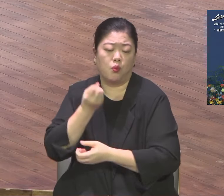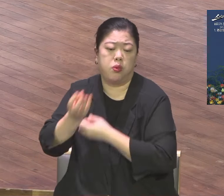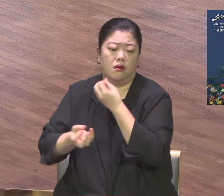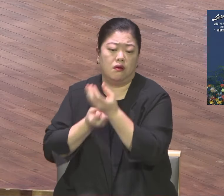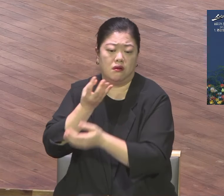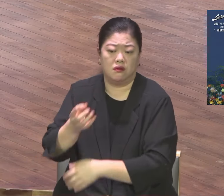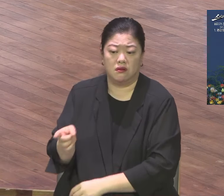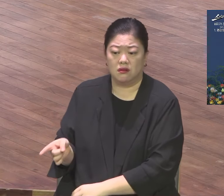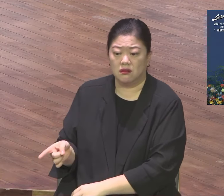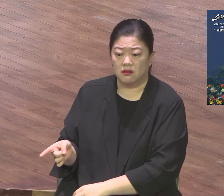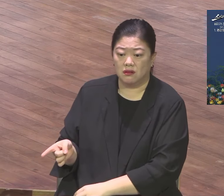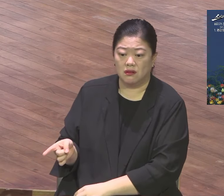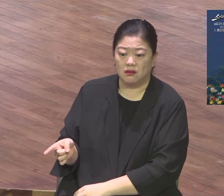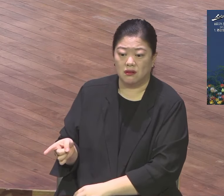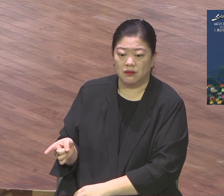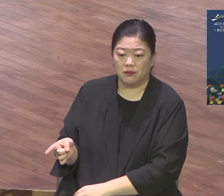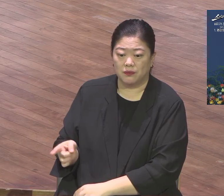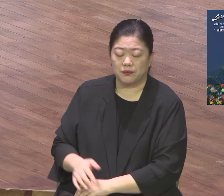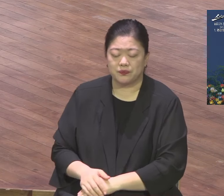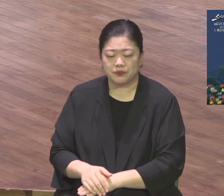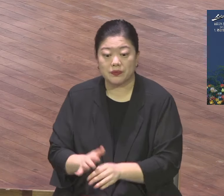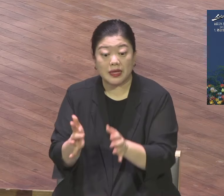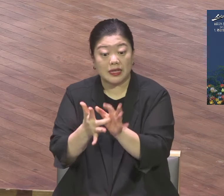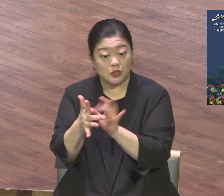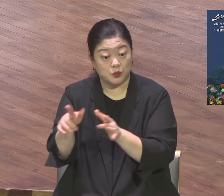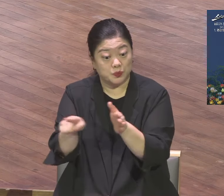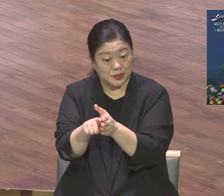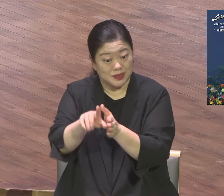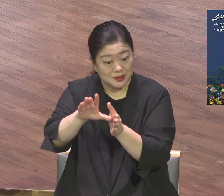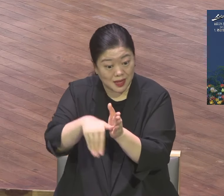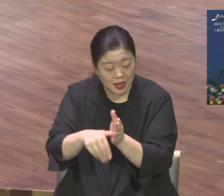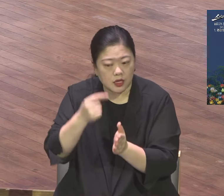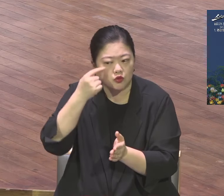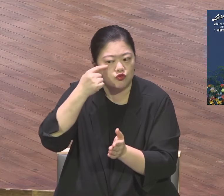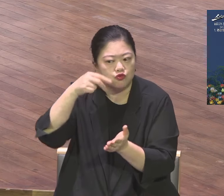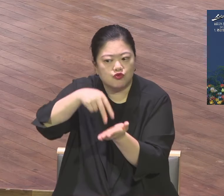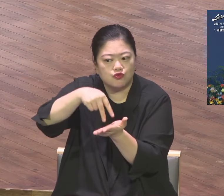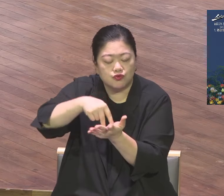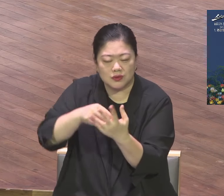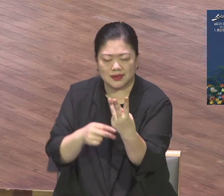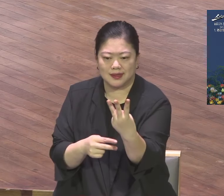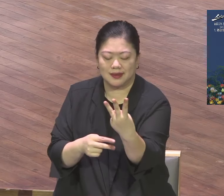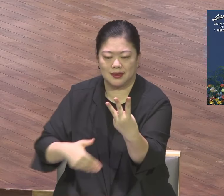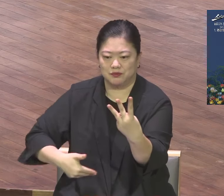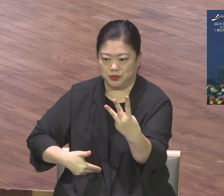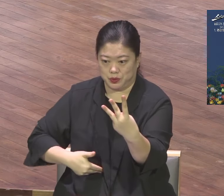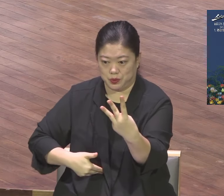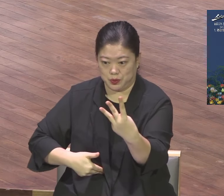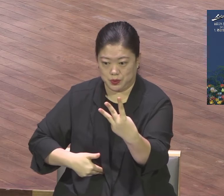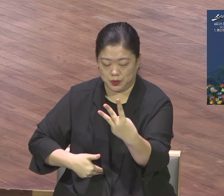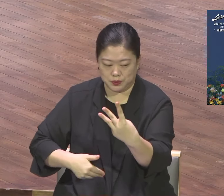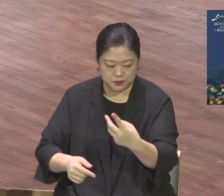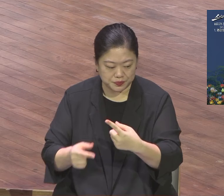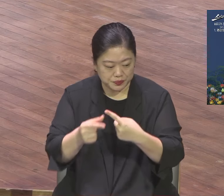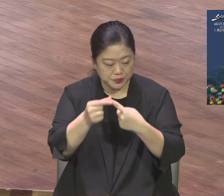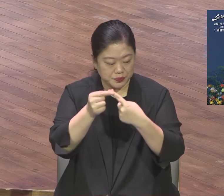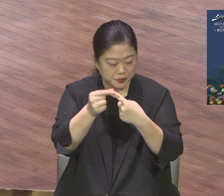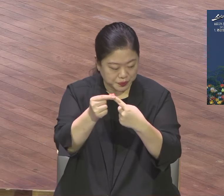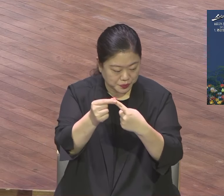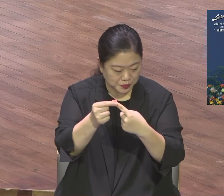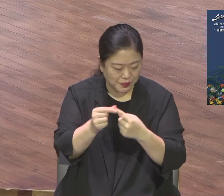보면요. 세 가지 관점을 잘 볼 수 있어야 돼요. 세 가지 관점. 영어로 말할게 Glory to